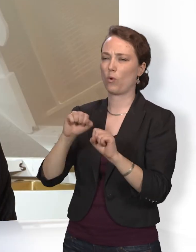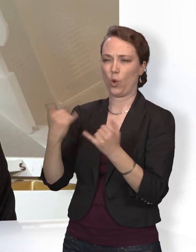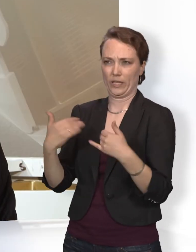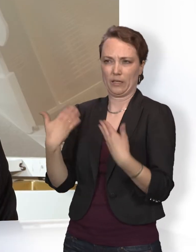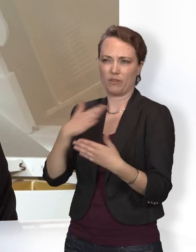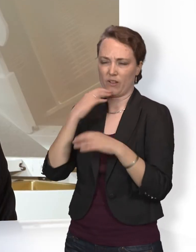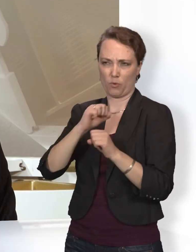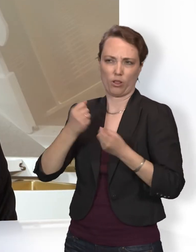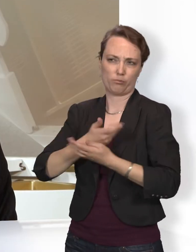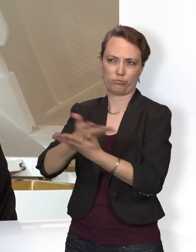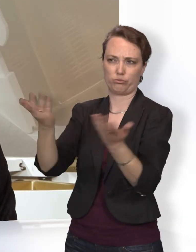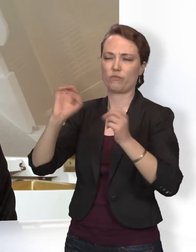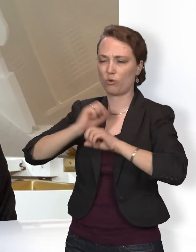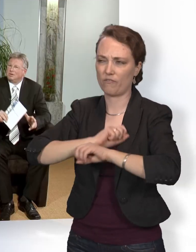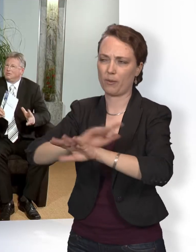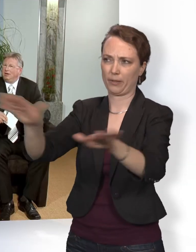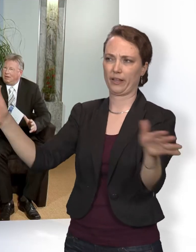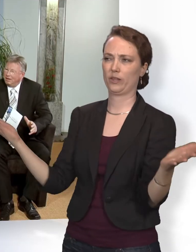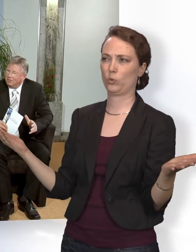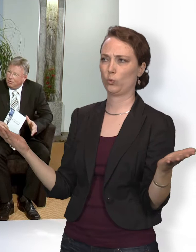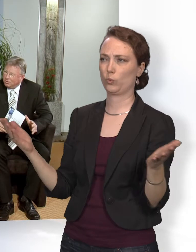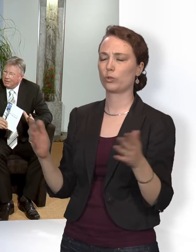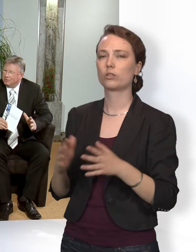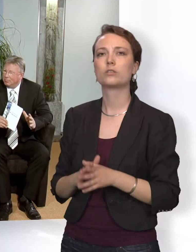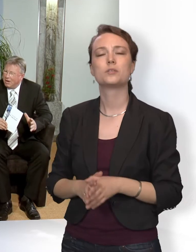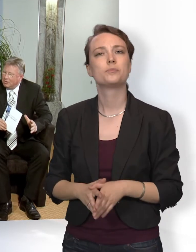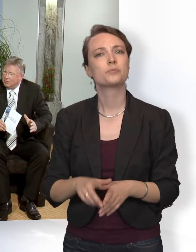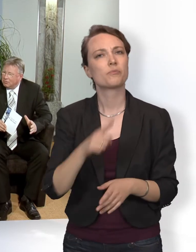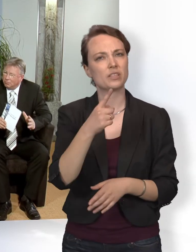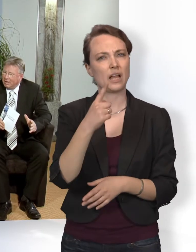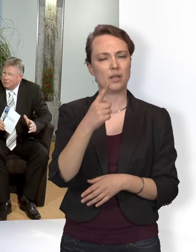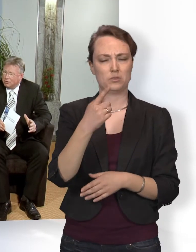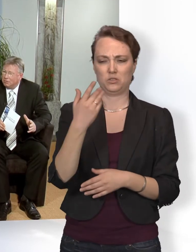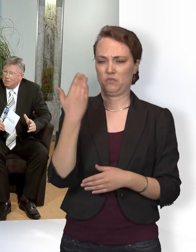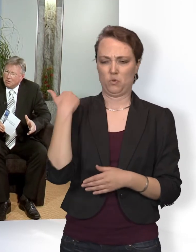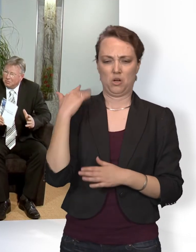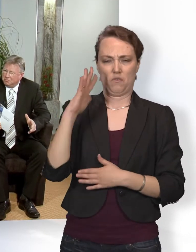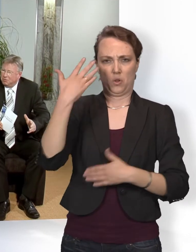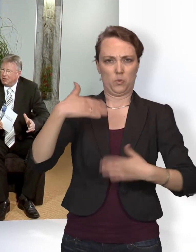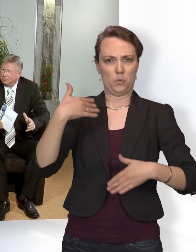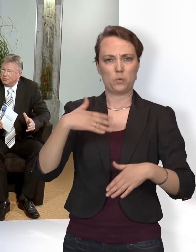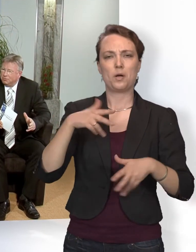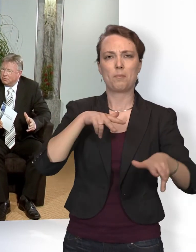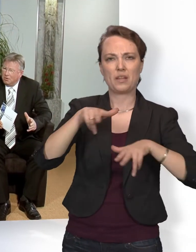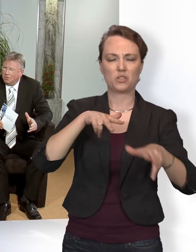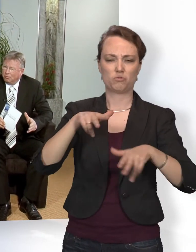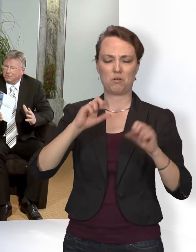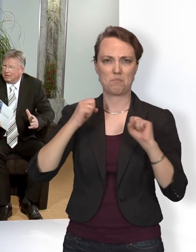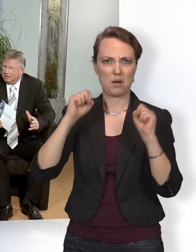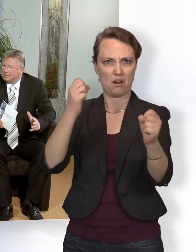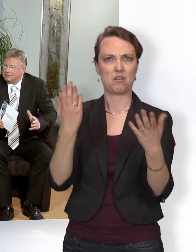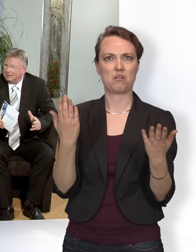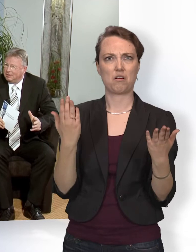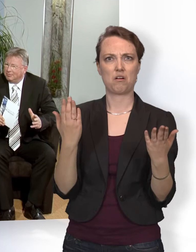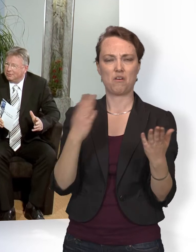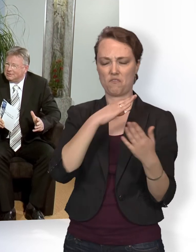Verbreitung gegeben sind, so wie das Internet. Sie waren ein erfolgreicher Macher, Manager mit viel Verantwortung und